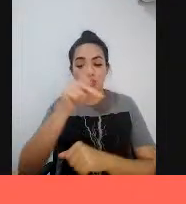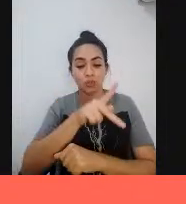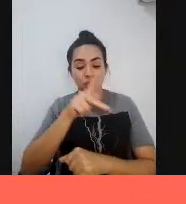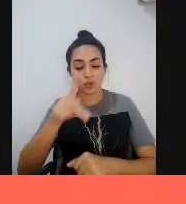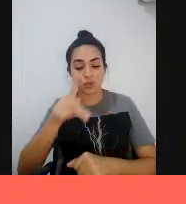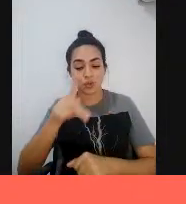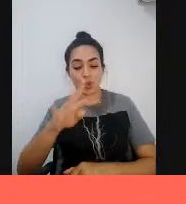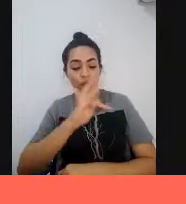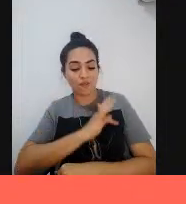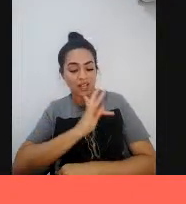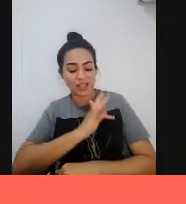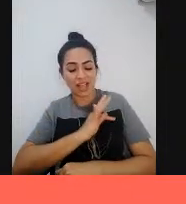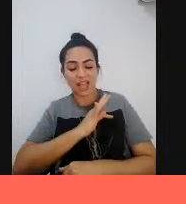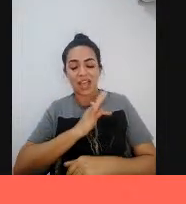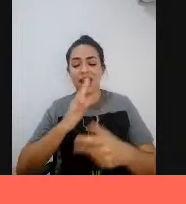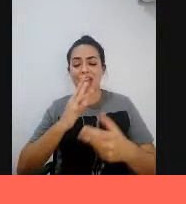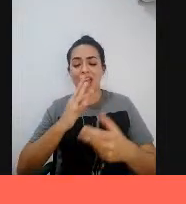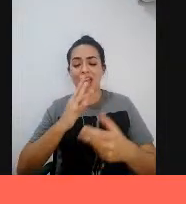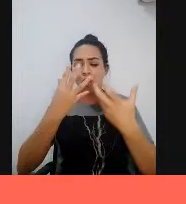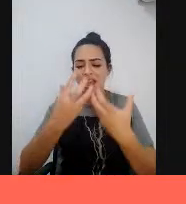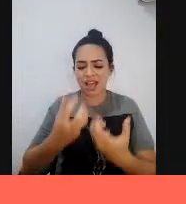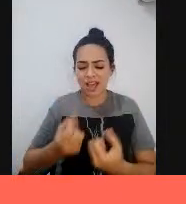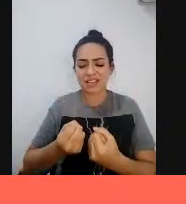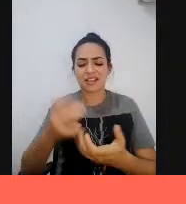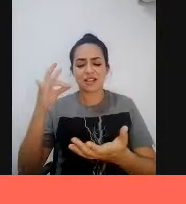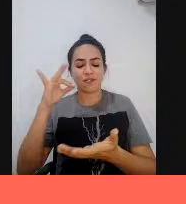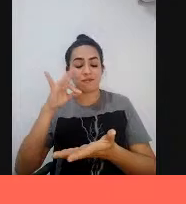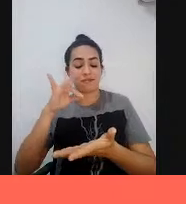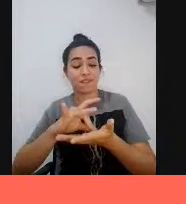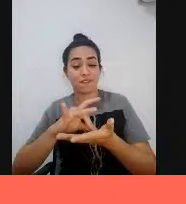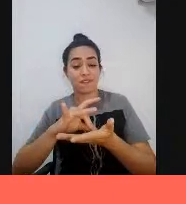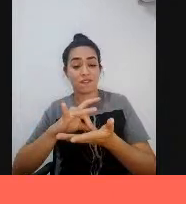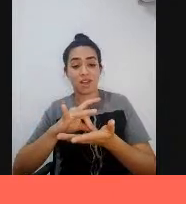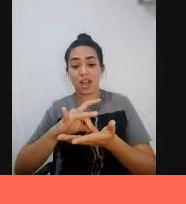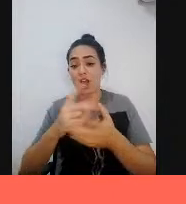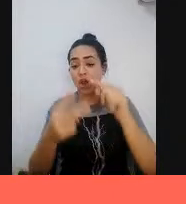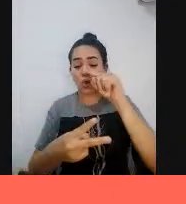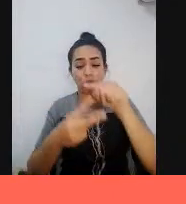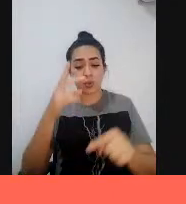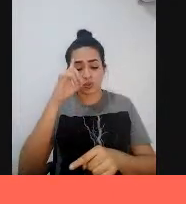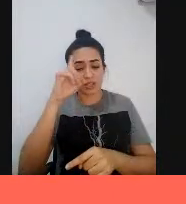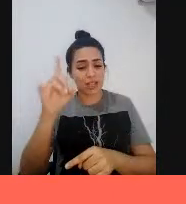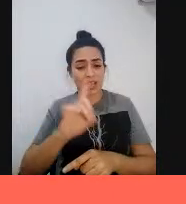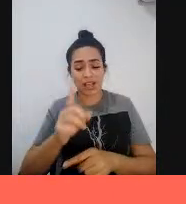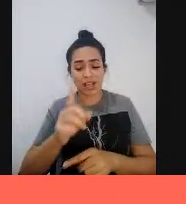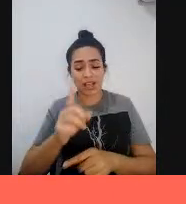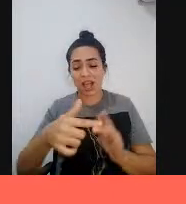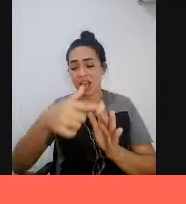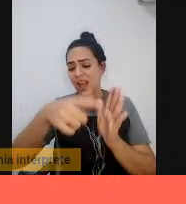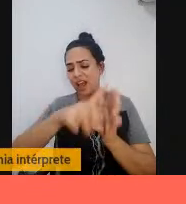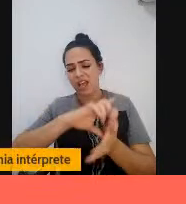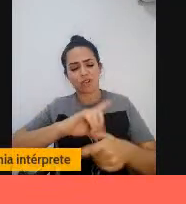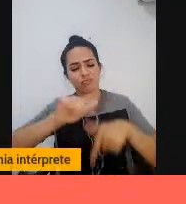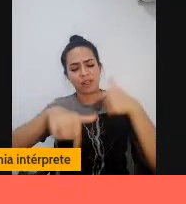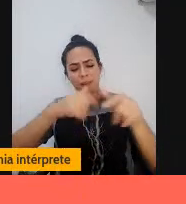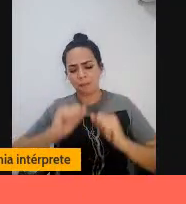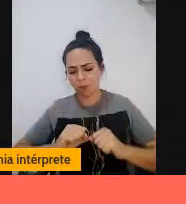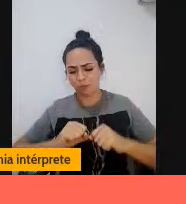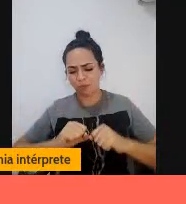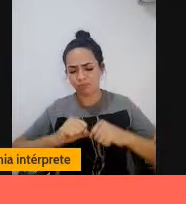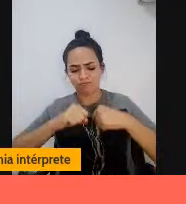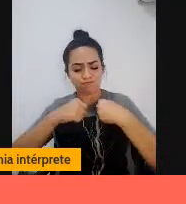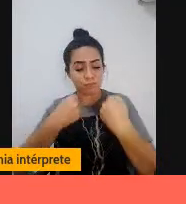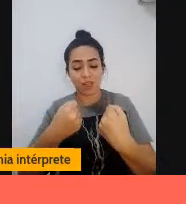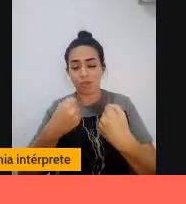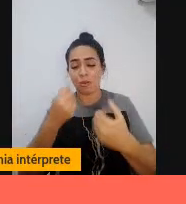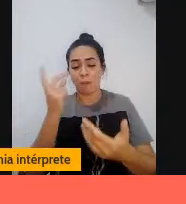abraçaram verdadeiramente, né, não só esses 2 dias, mas foi um trabalho muito árduo, né, um trabalho muito assíduo,